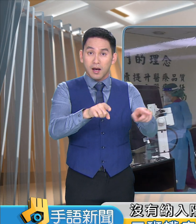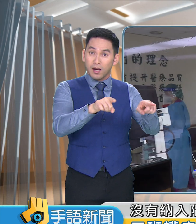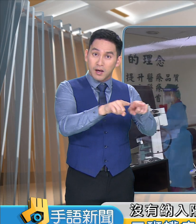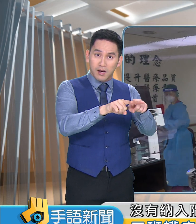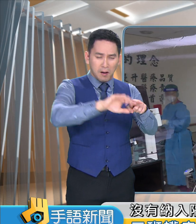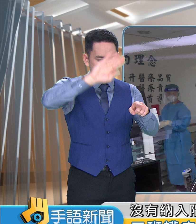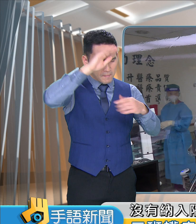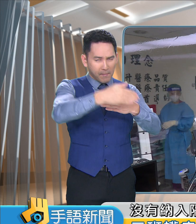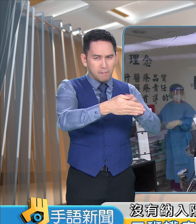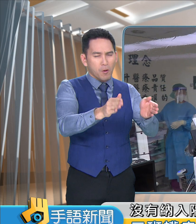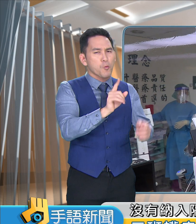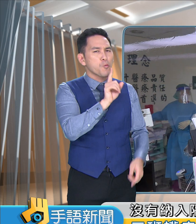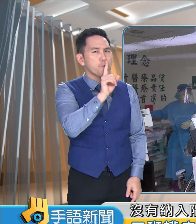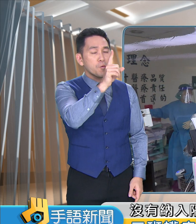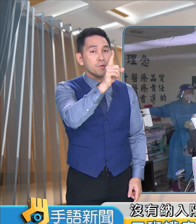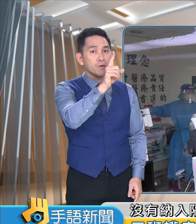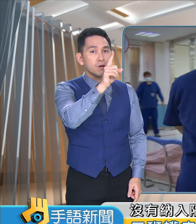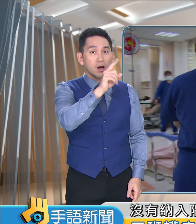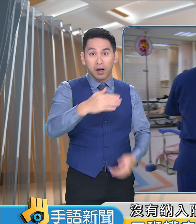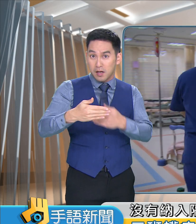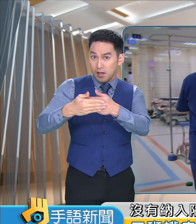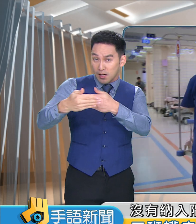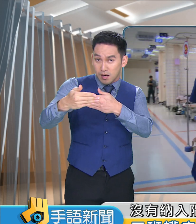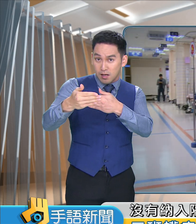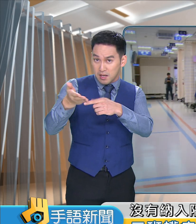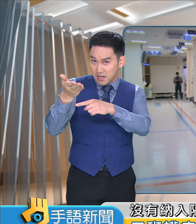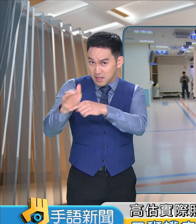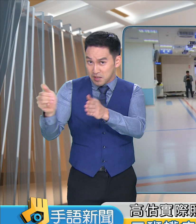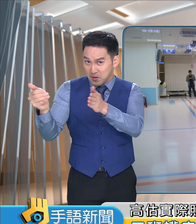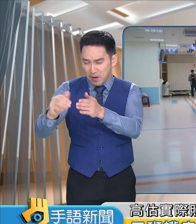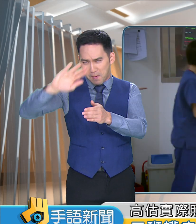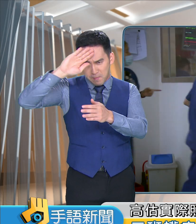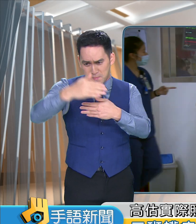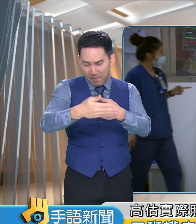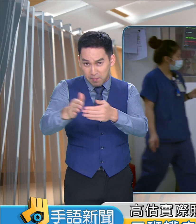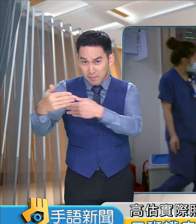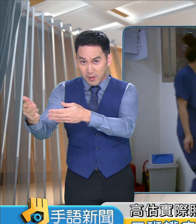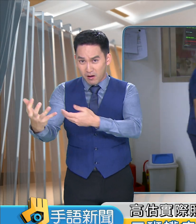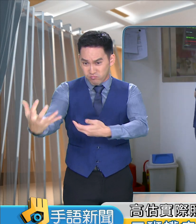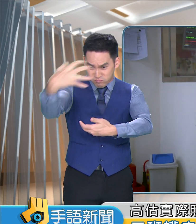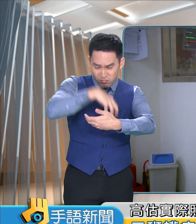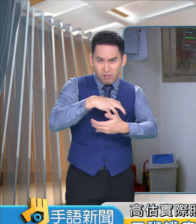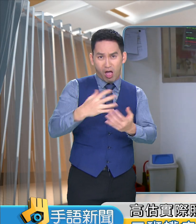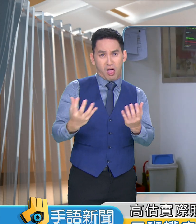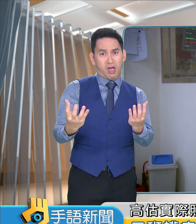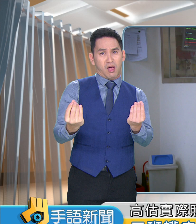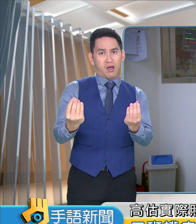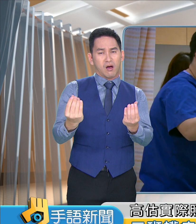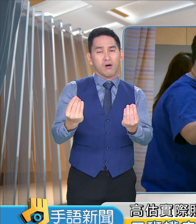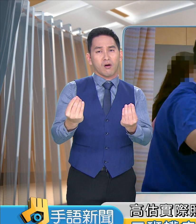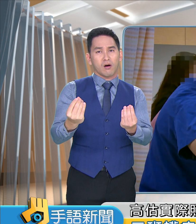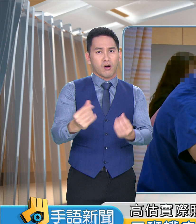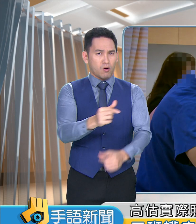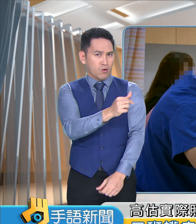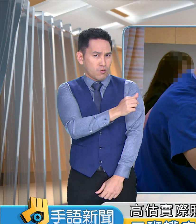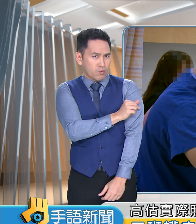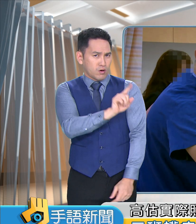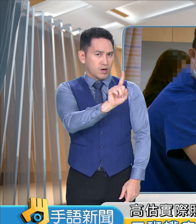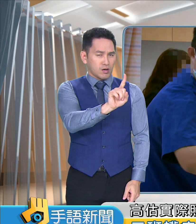及安宁病房，高估了实际照护人数，根本就是在灌水造假。